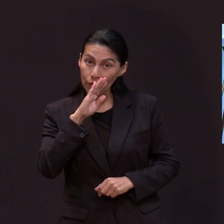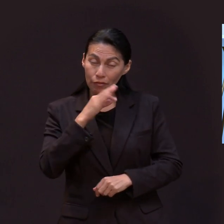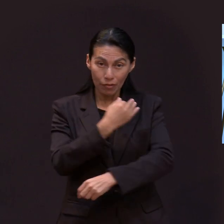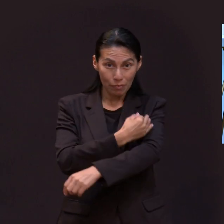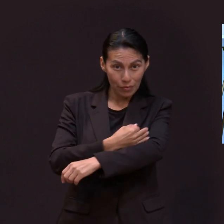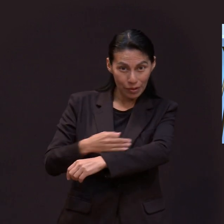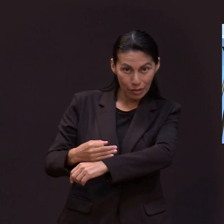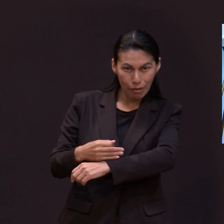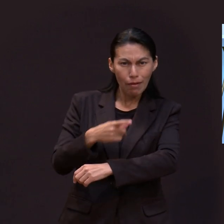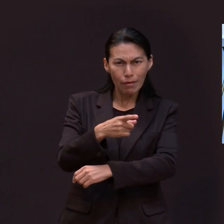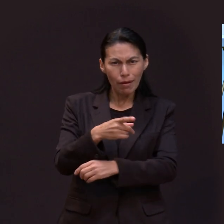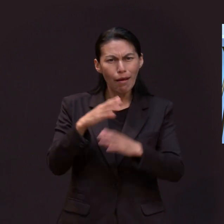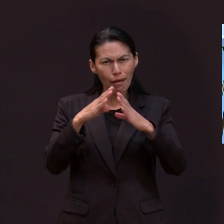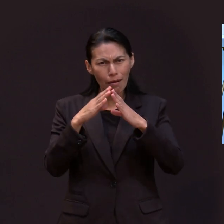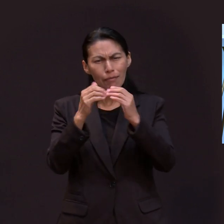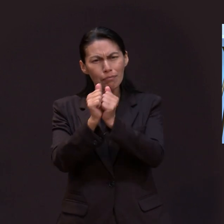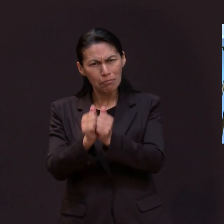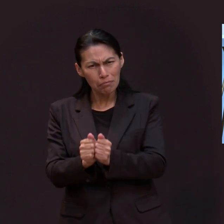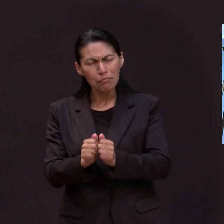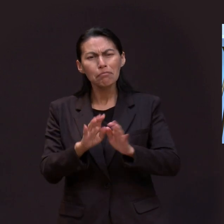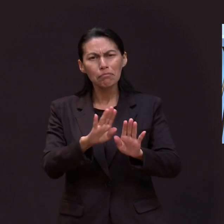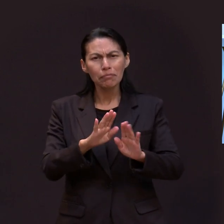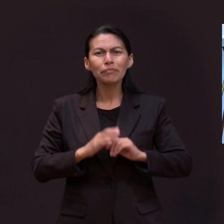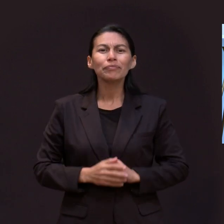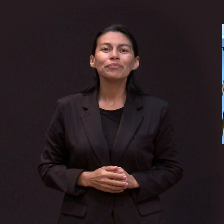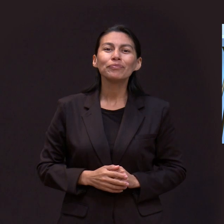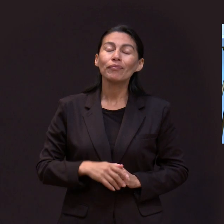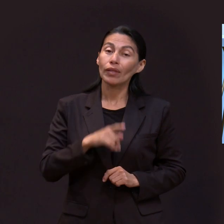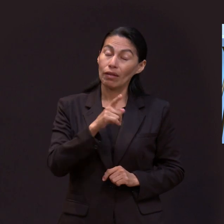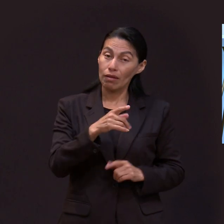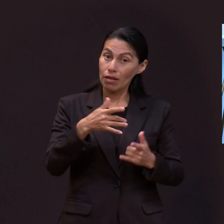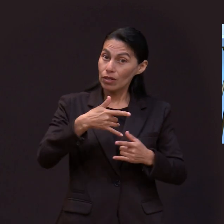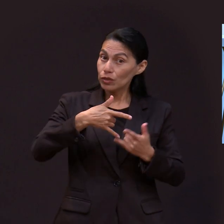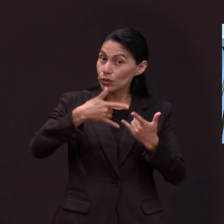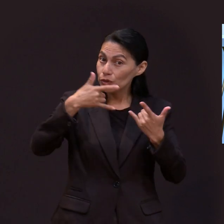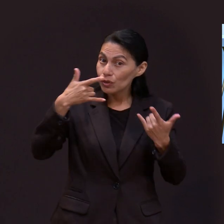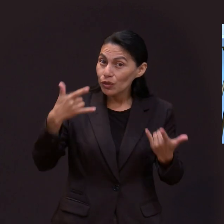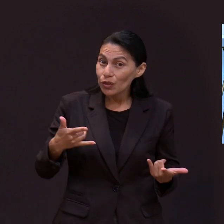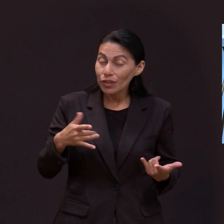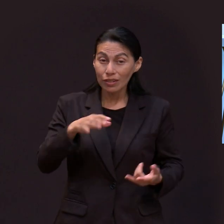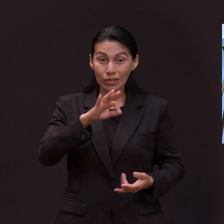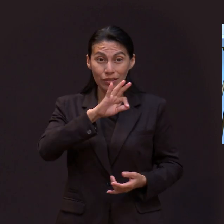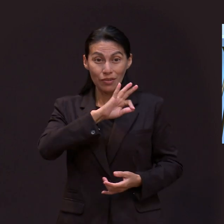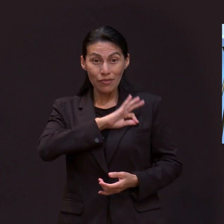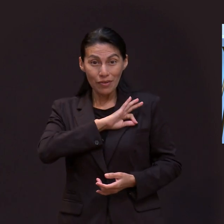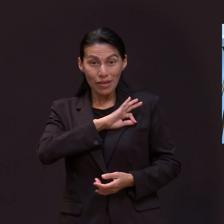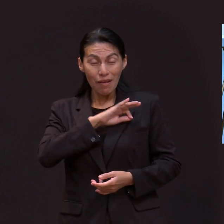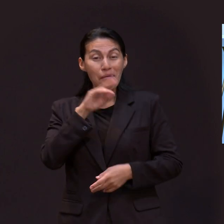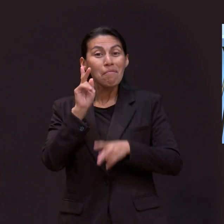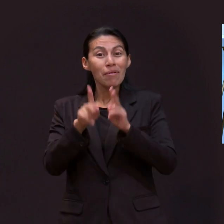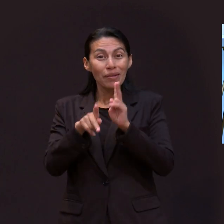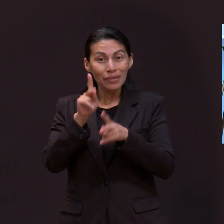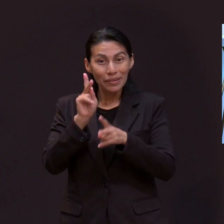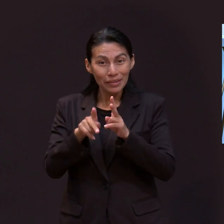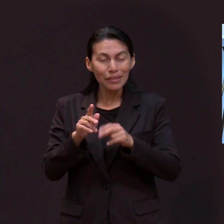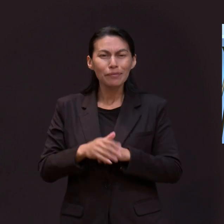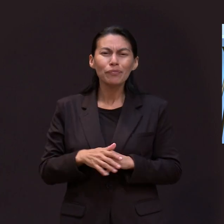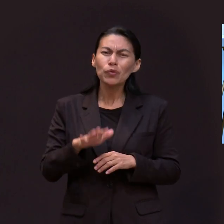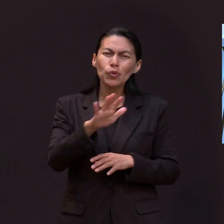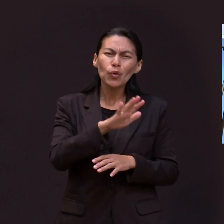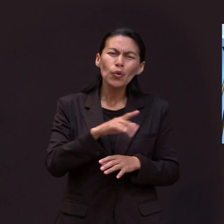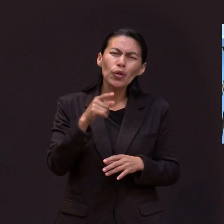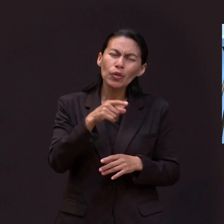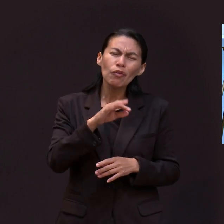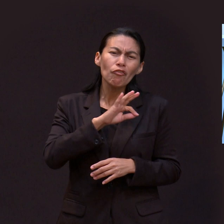familia ellas nos platicaron sus historias personales de fe en oración